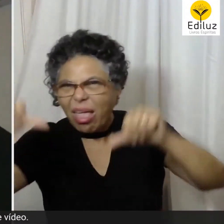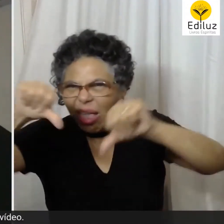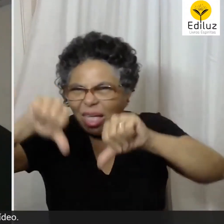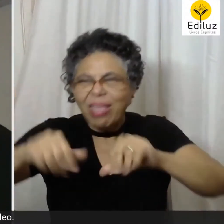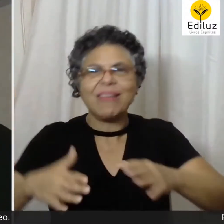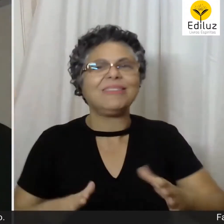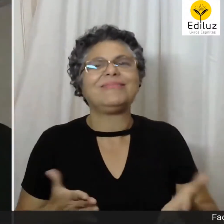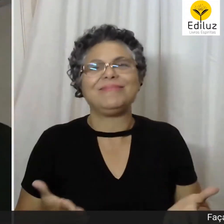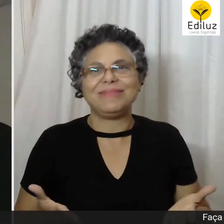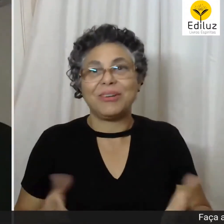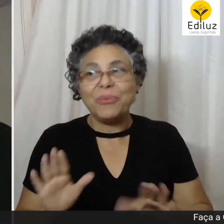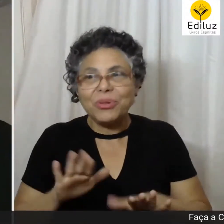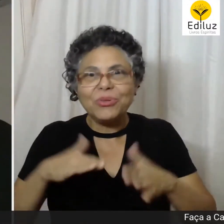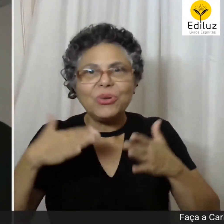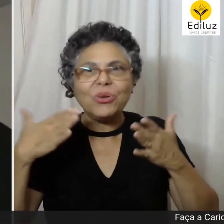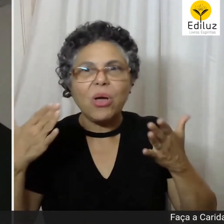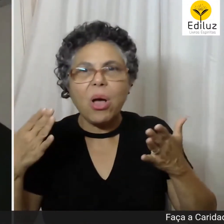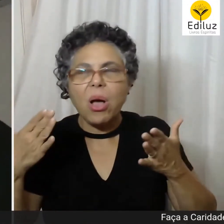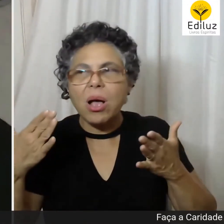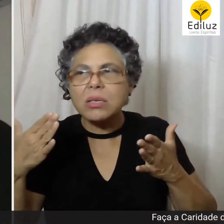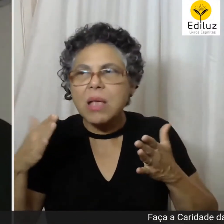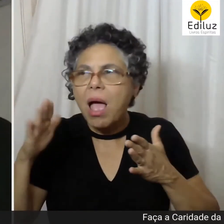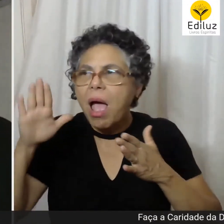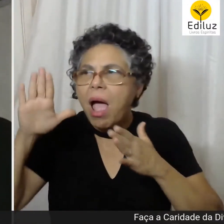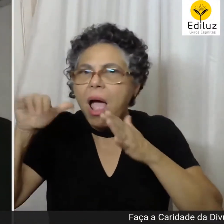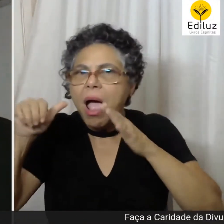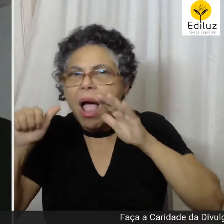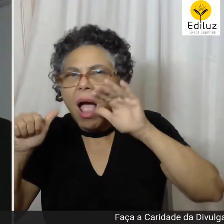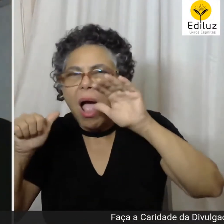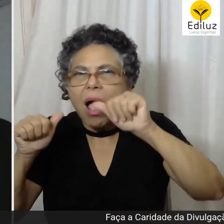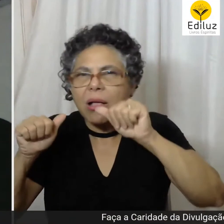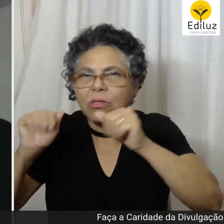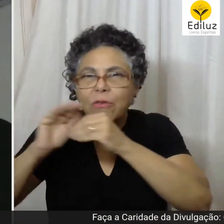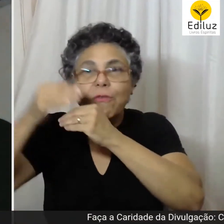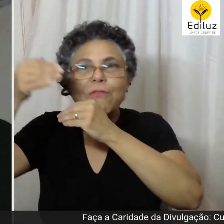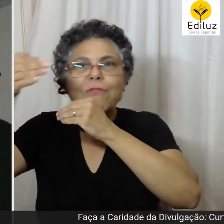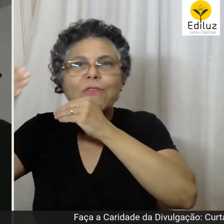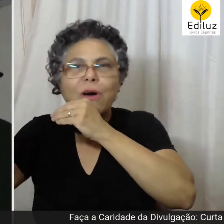Né? Quando a gente atende a esses chamados do externo,